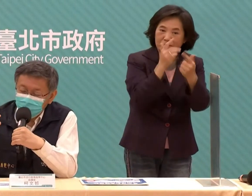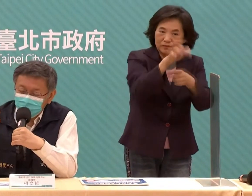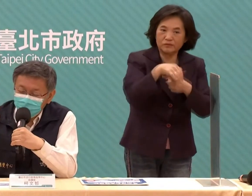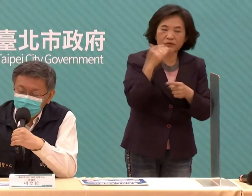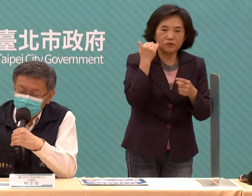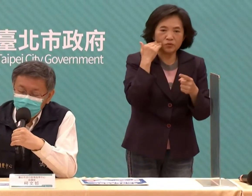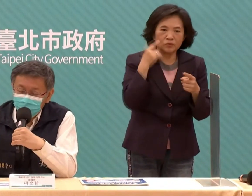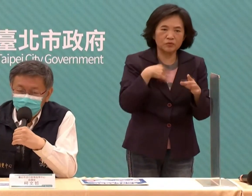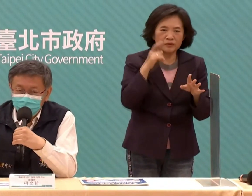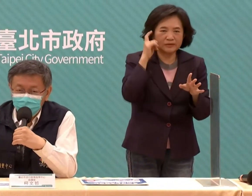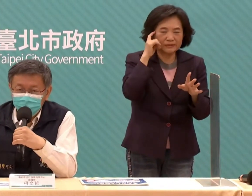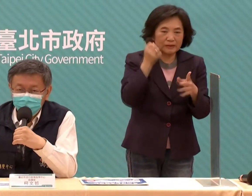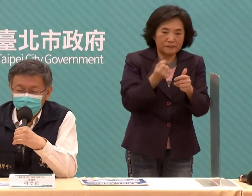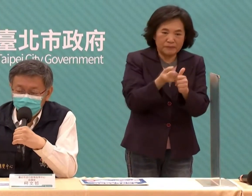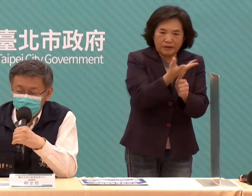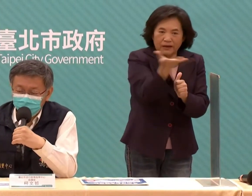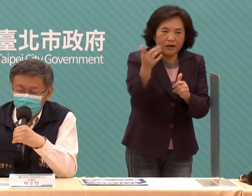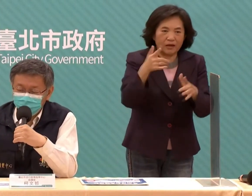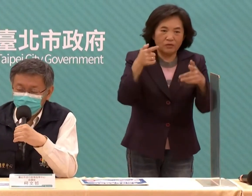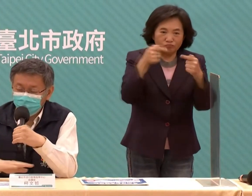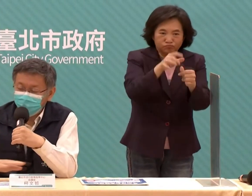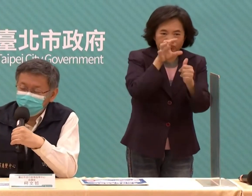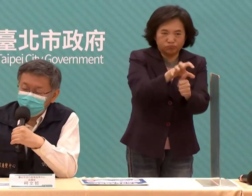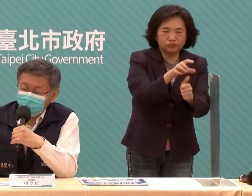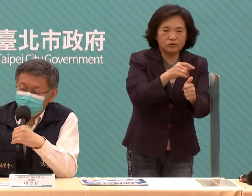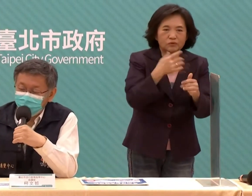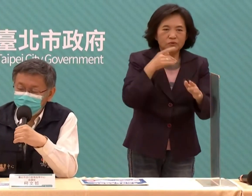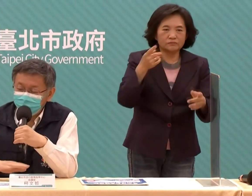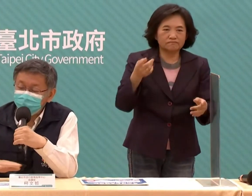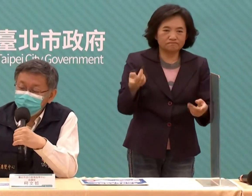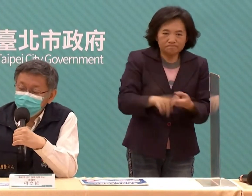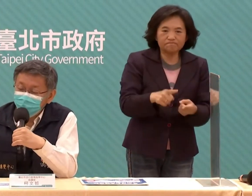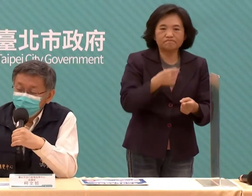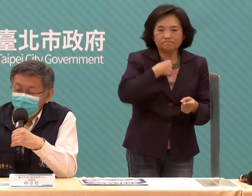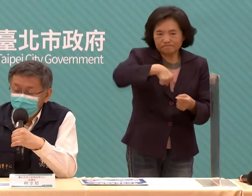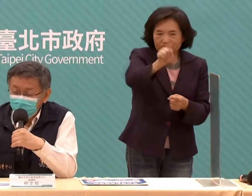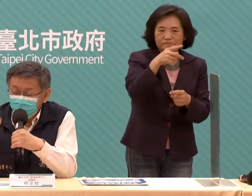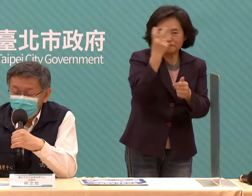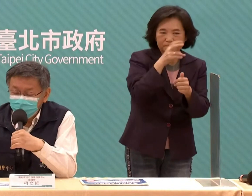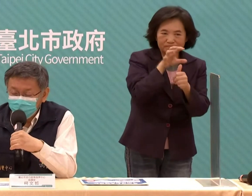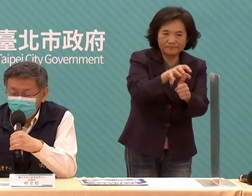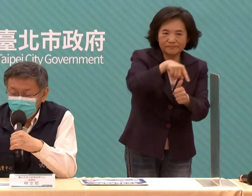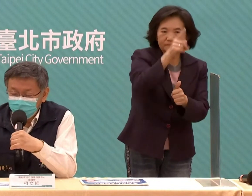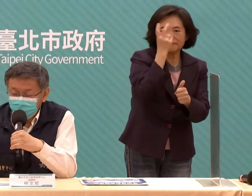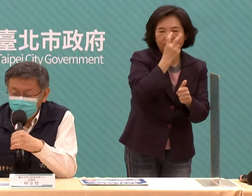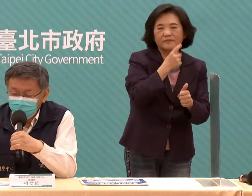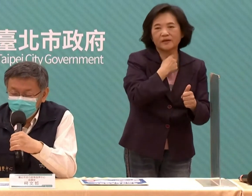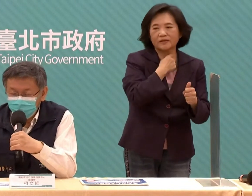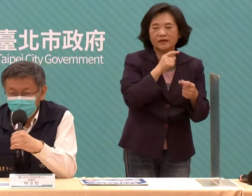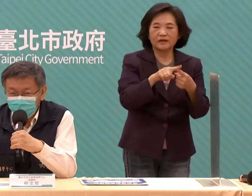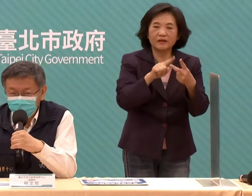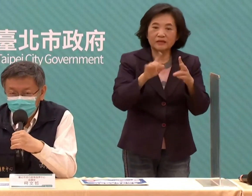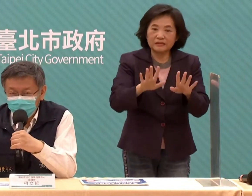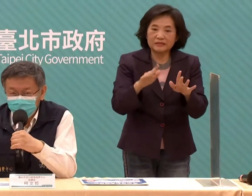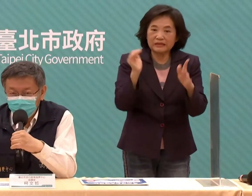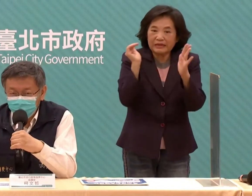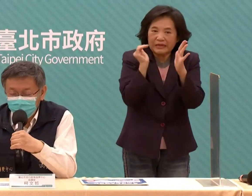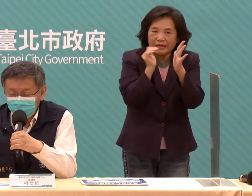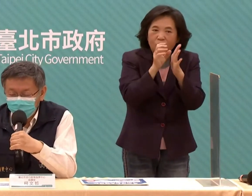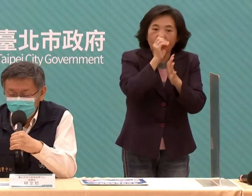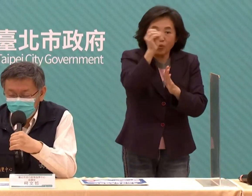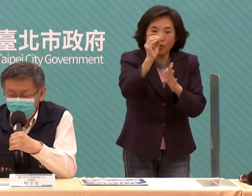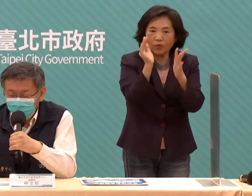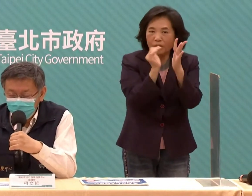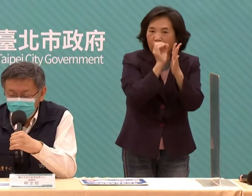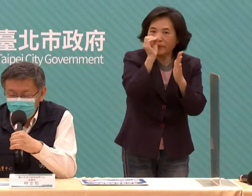把这个感染案例压下来，所以才会大规模的筛检。还有一种就是说，已经进入最后清零阶段